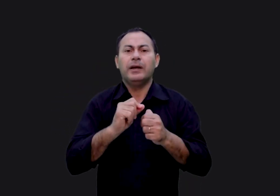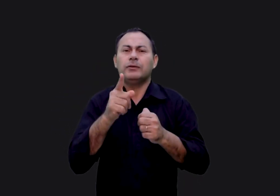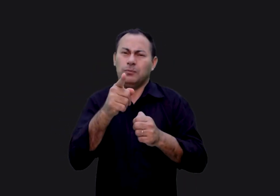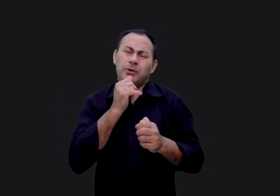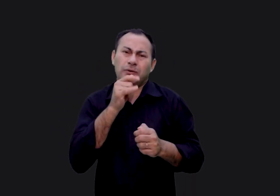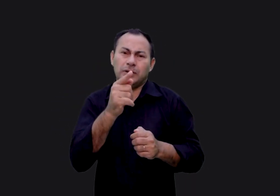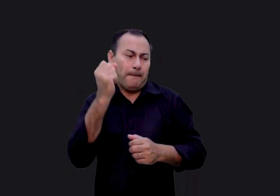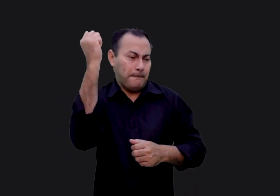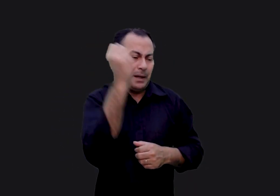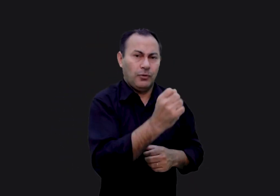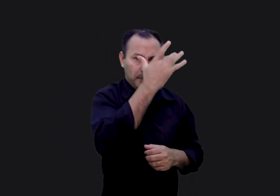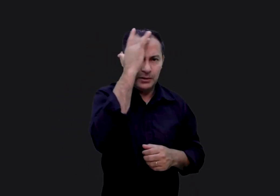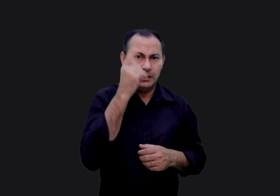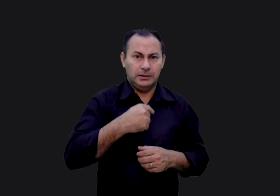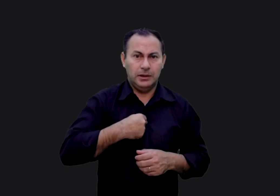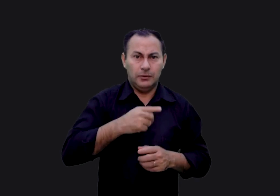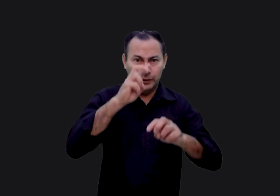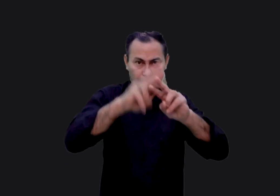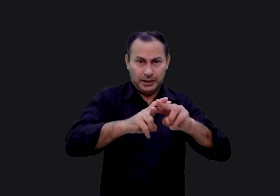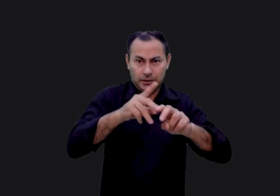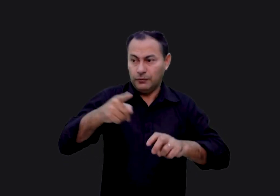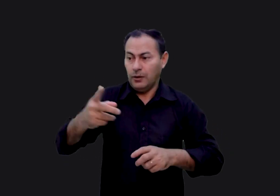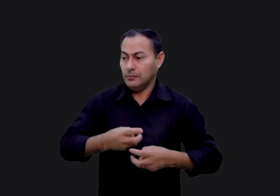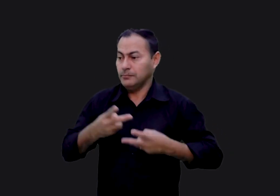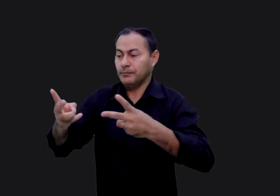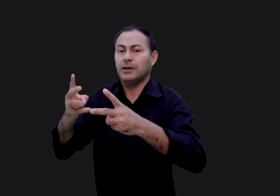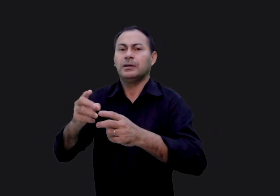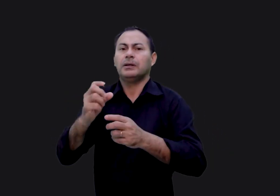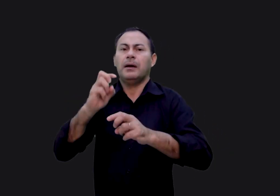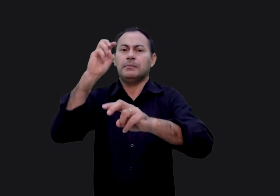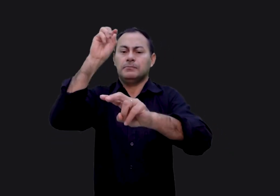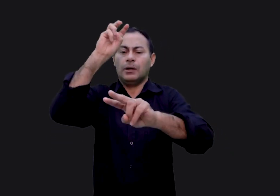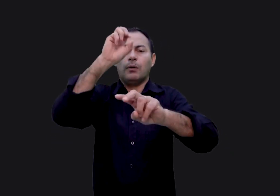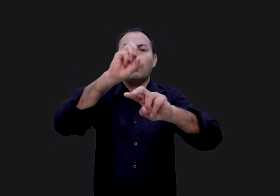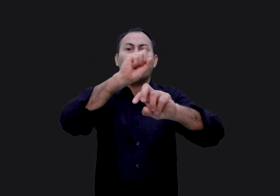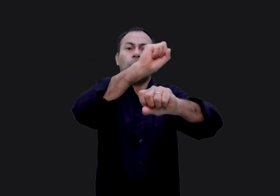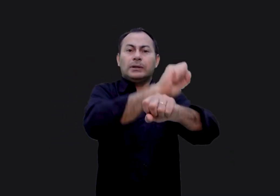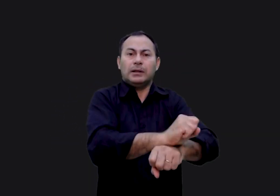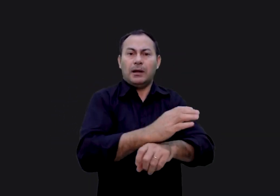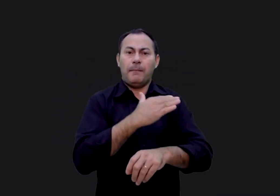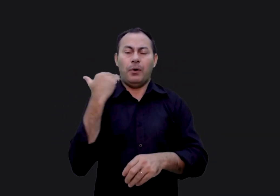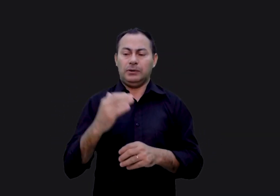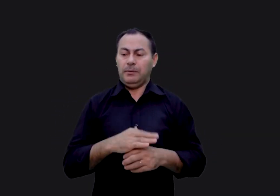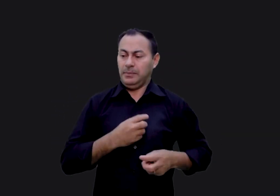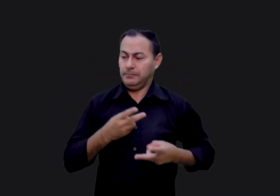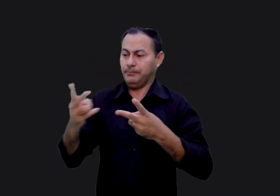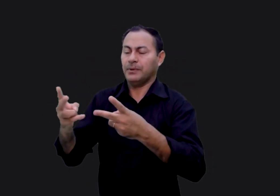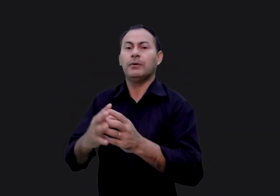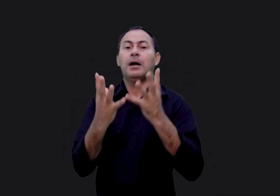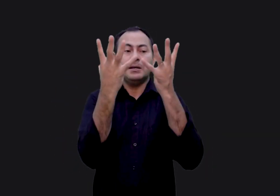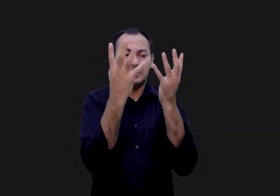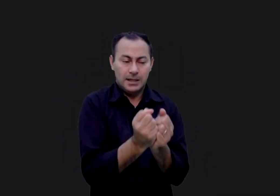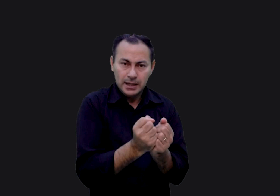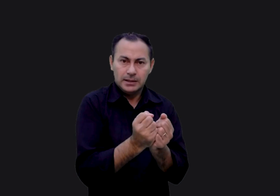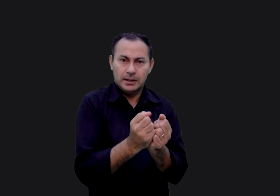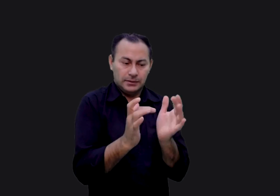cometido um assassinato e eu vá visitá-lo na prisão onde você está sentenciado à morte. Como resultado da minha visita, você aceita Jesus